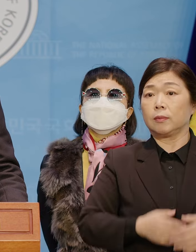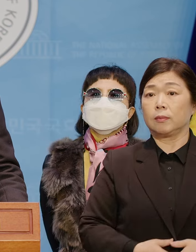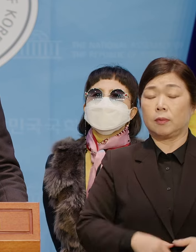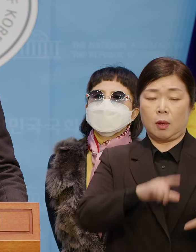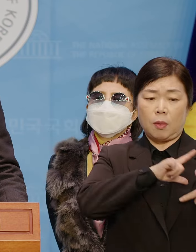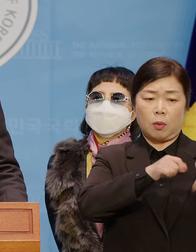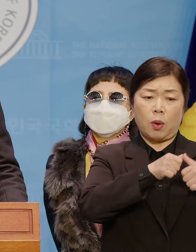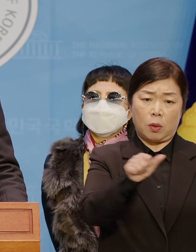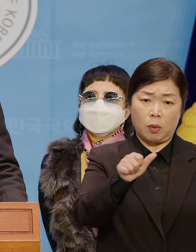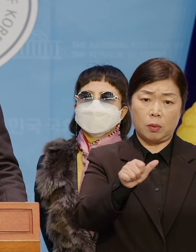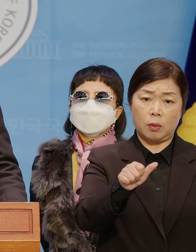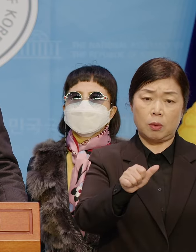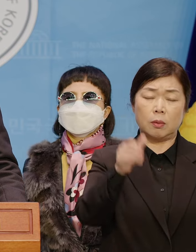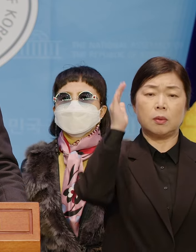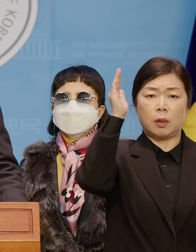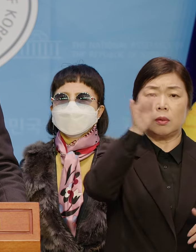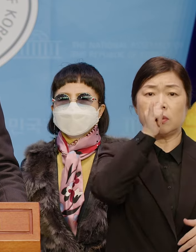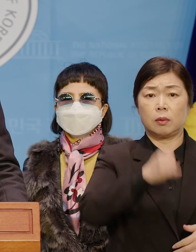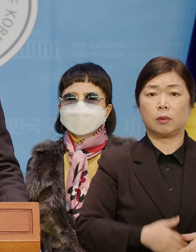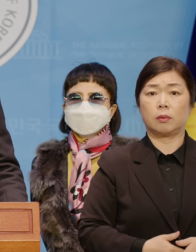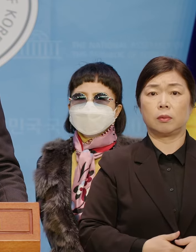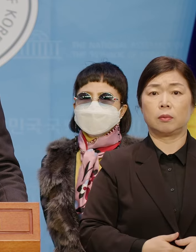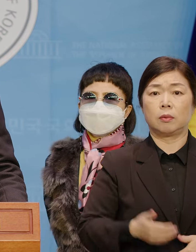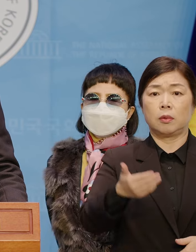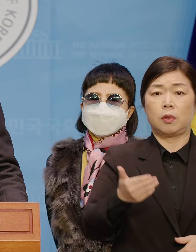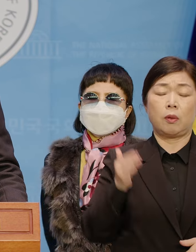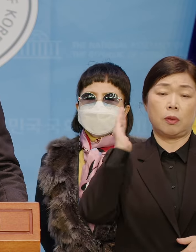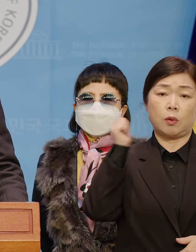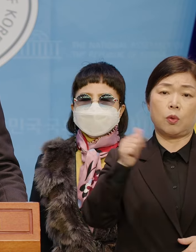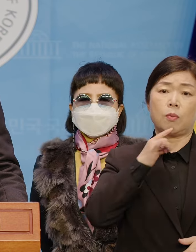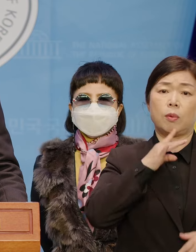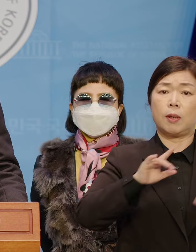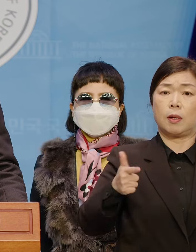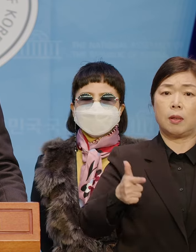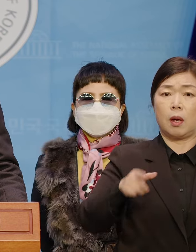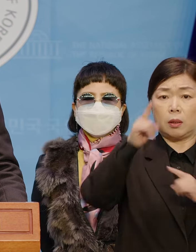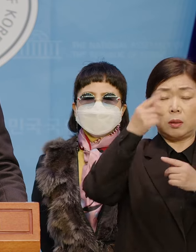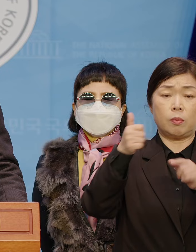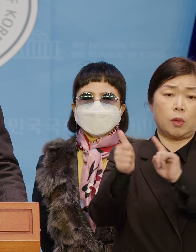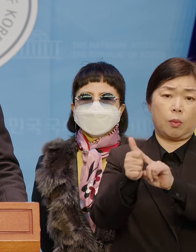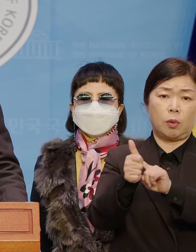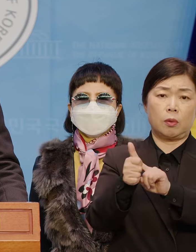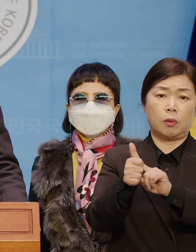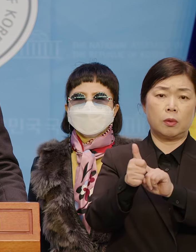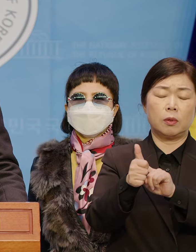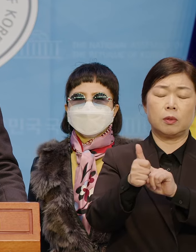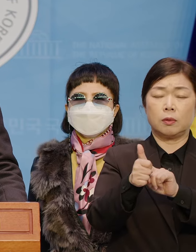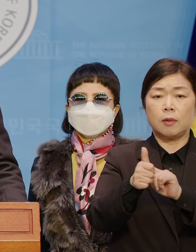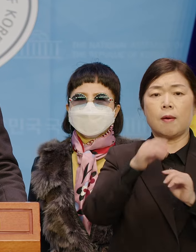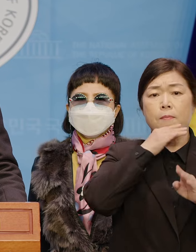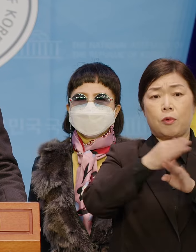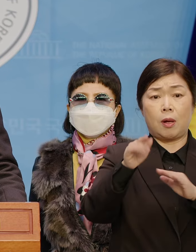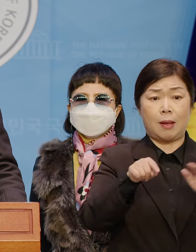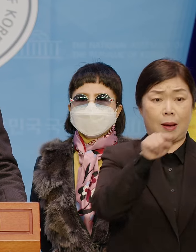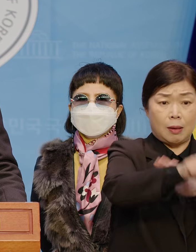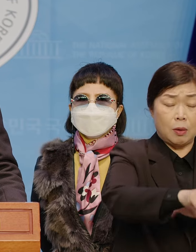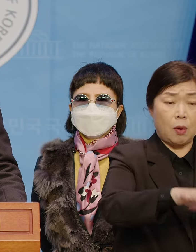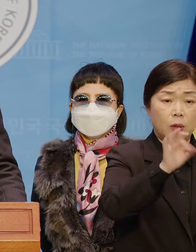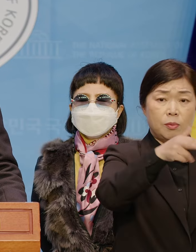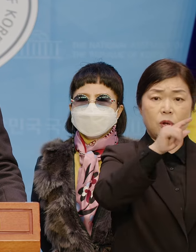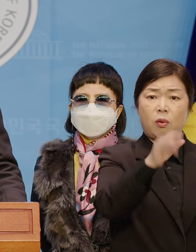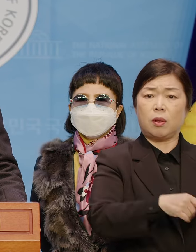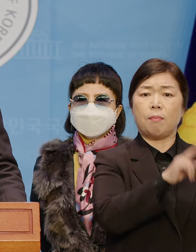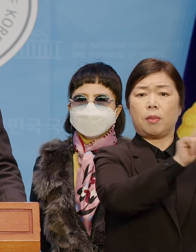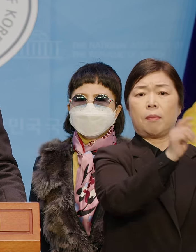명예훼손성 발언들이 있었습니다 전직 대통령뿐만 아니라 이재명 당대표에 대해서네 북한에 가서 김정은을